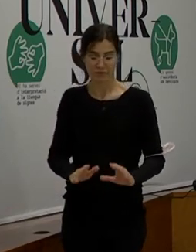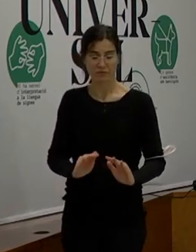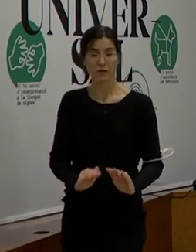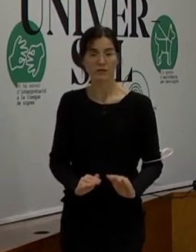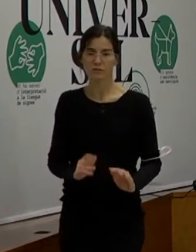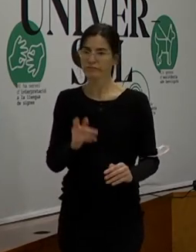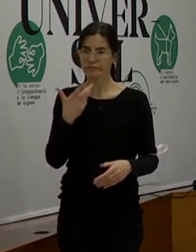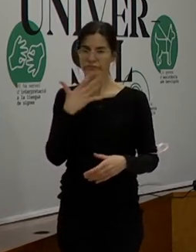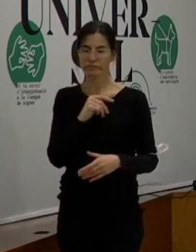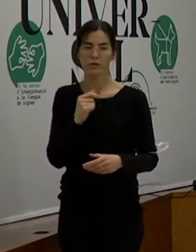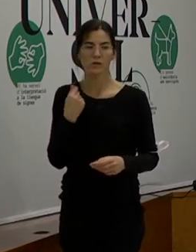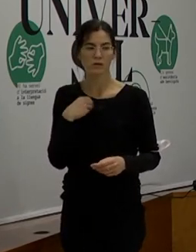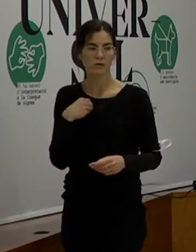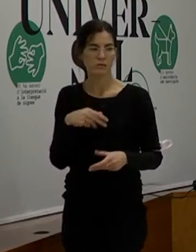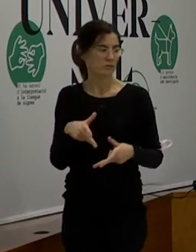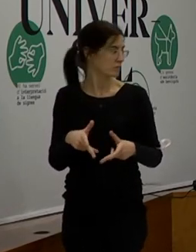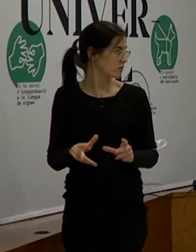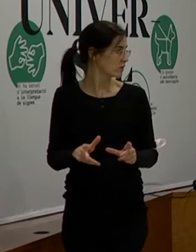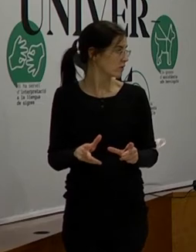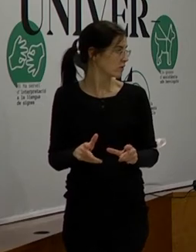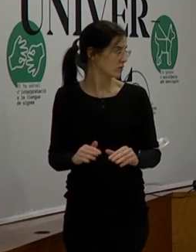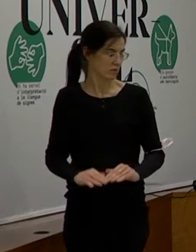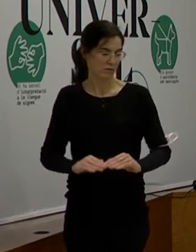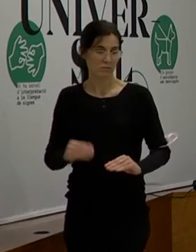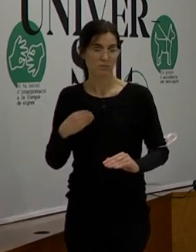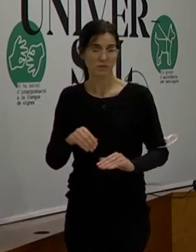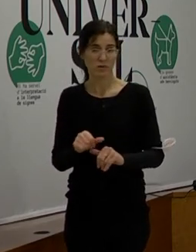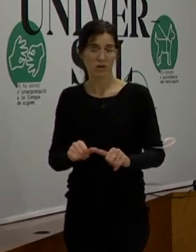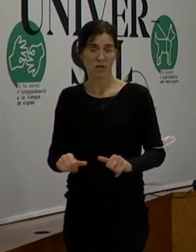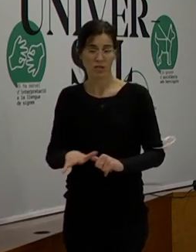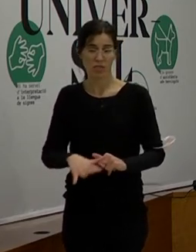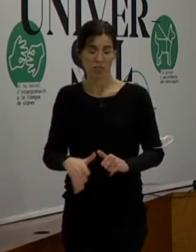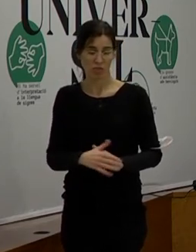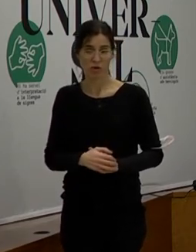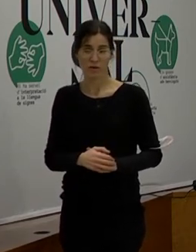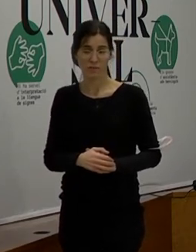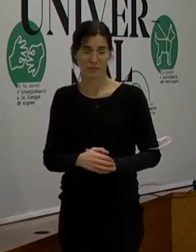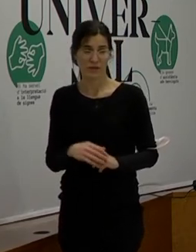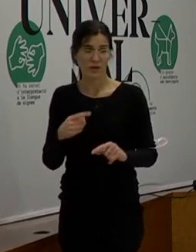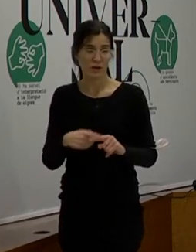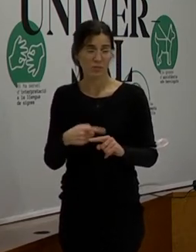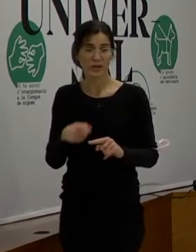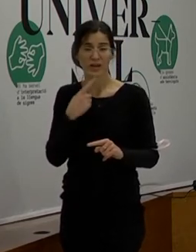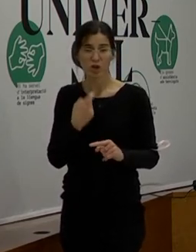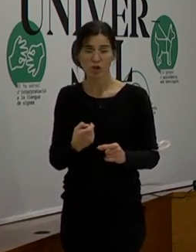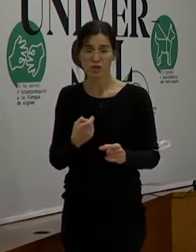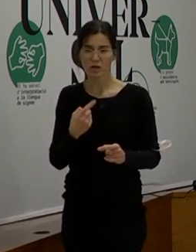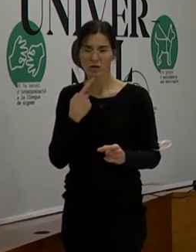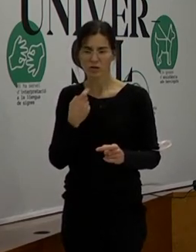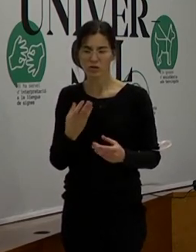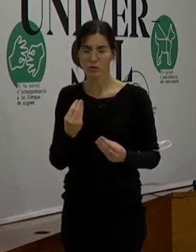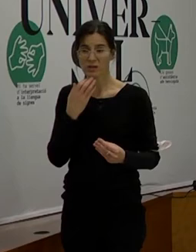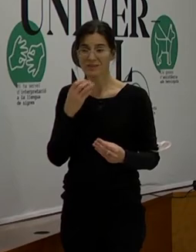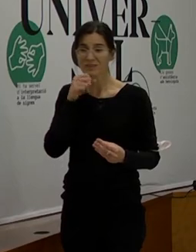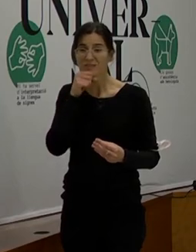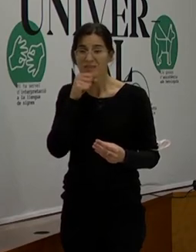poti. El vàter no ha d'estar aquí, ha d'estar aquí. I et passes, perquè costa, nens, costa molt, i a mesura que et fas